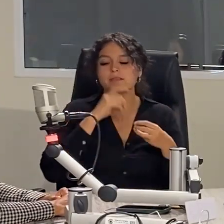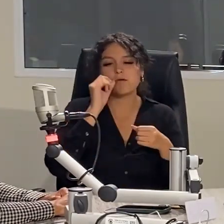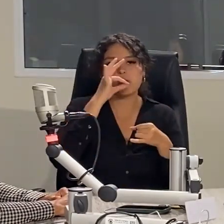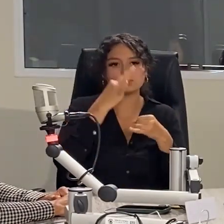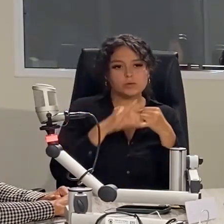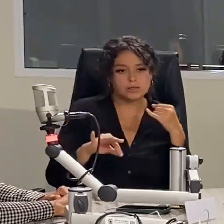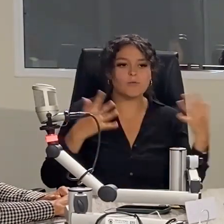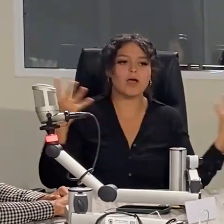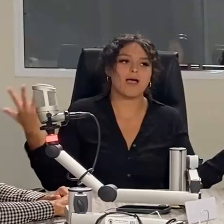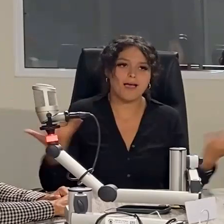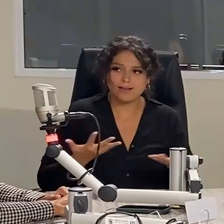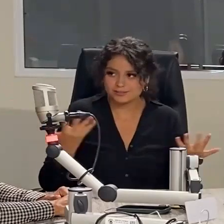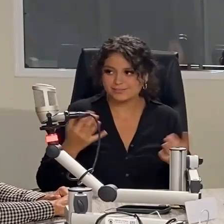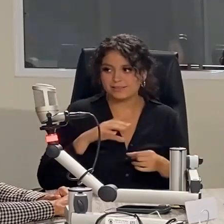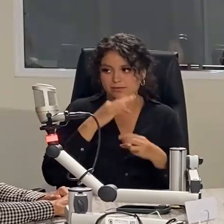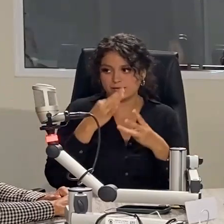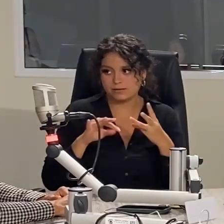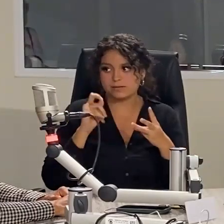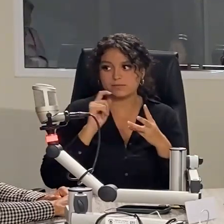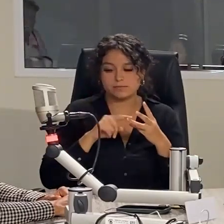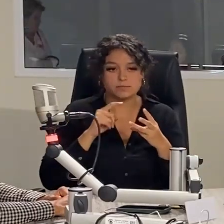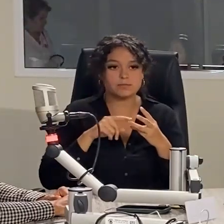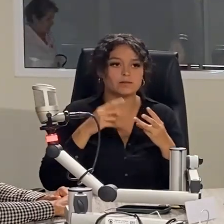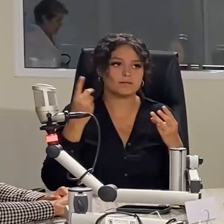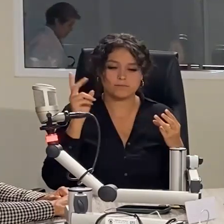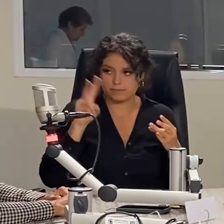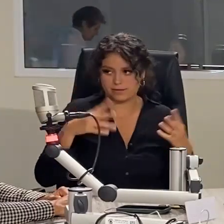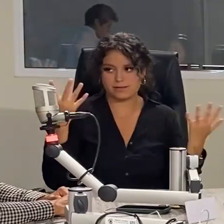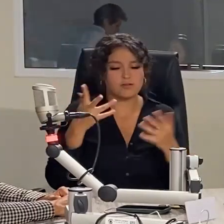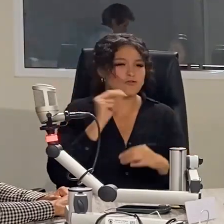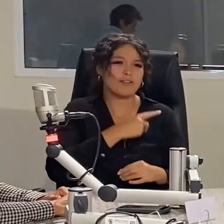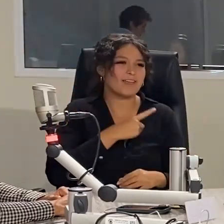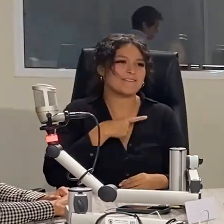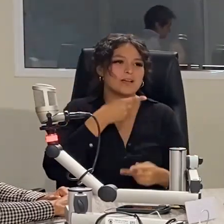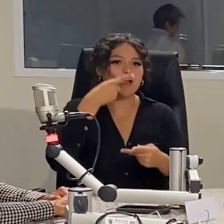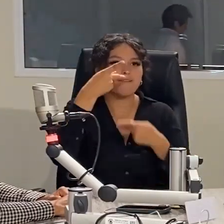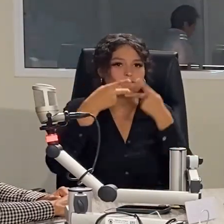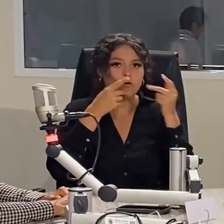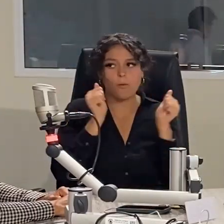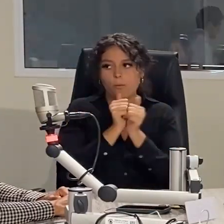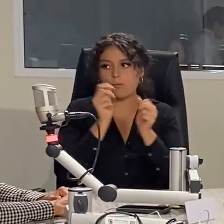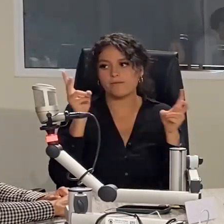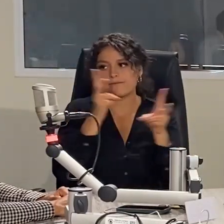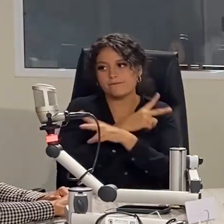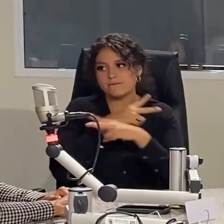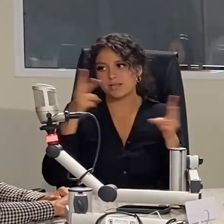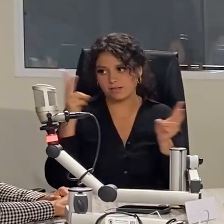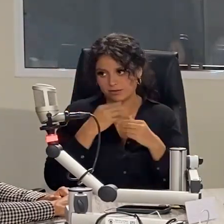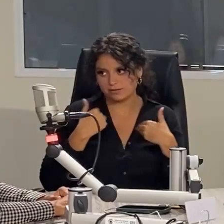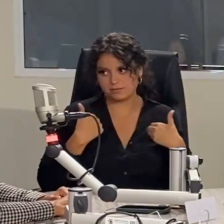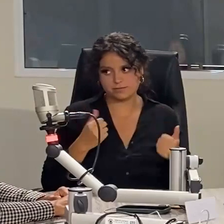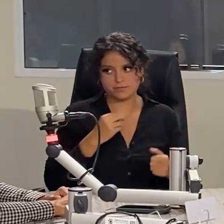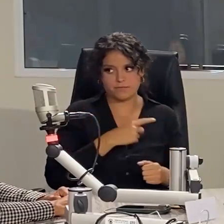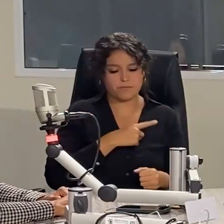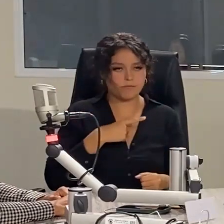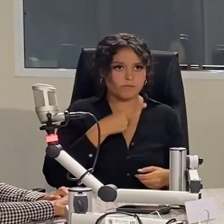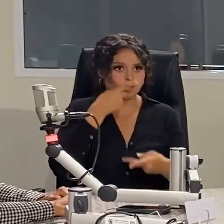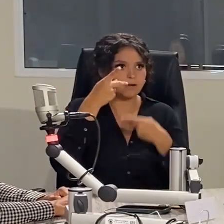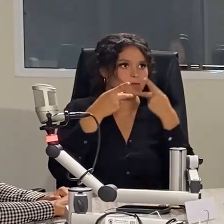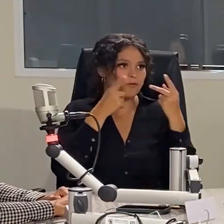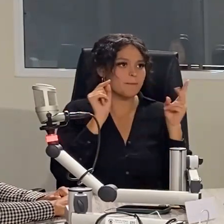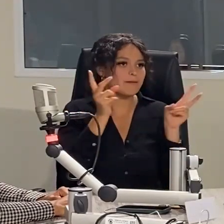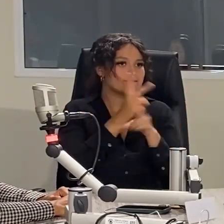se necesita? ¿Qué es lo que se requiere? Y luego accionar. Sí, el accionar no solamente